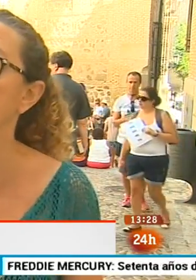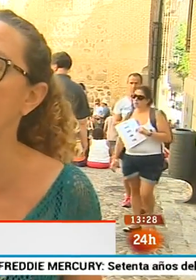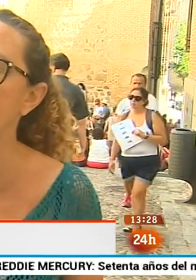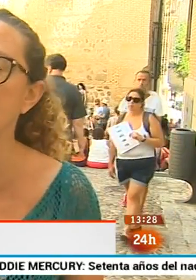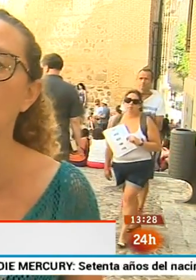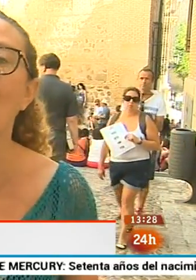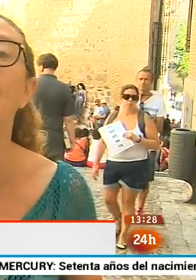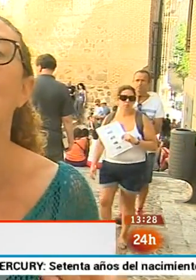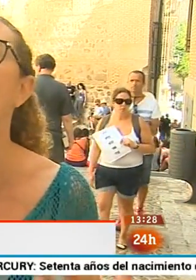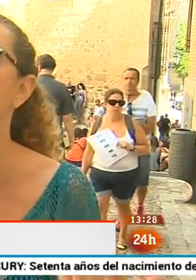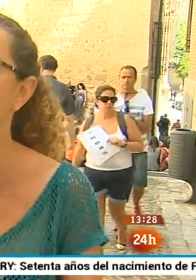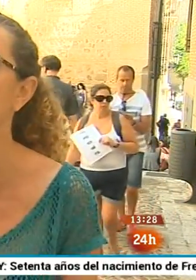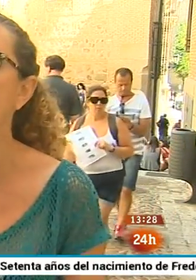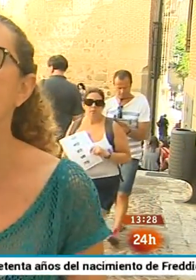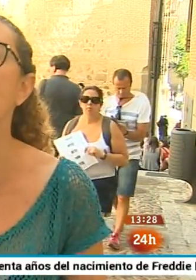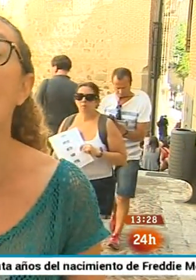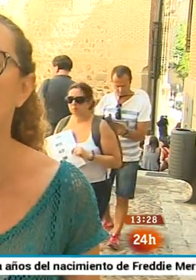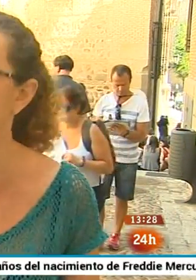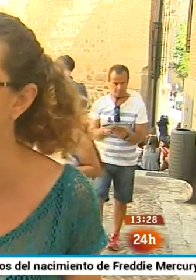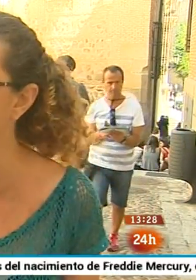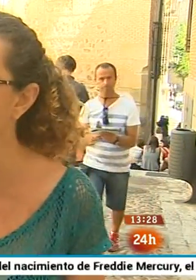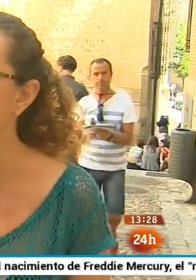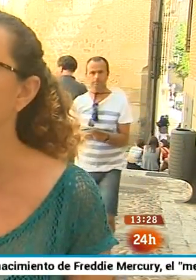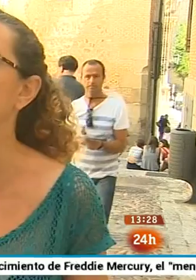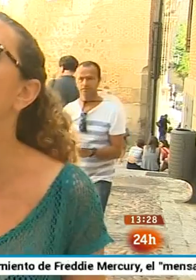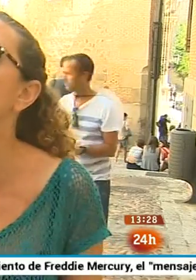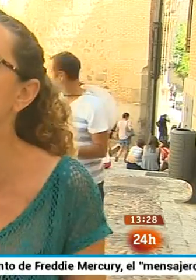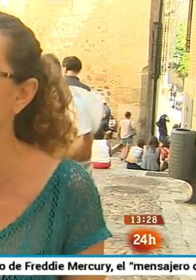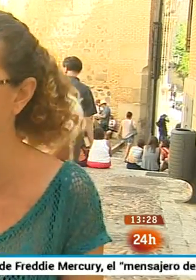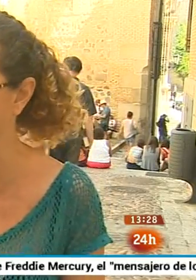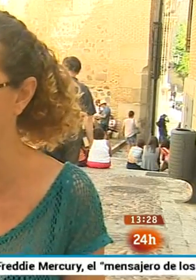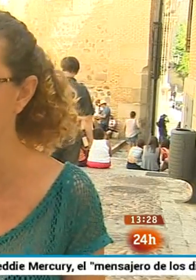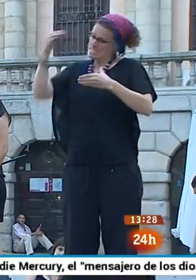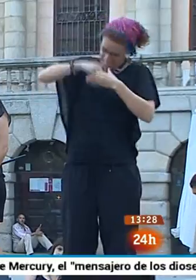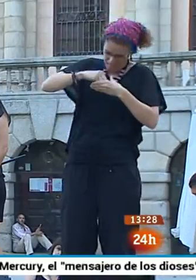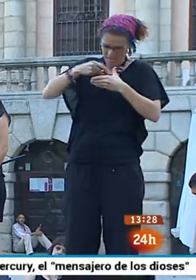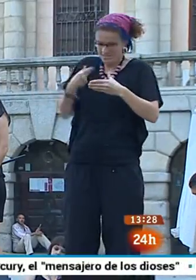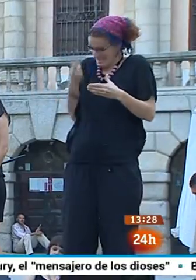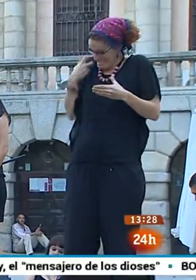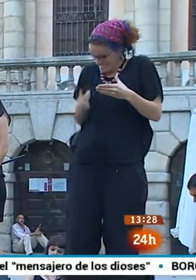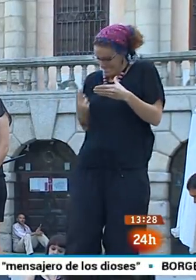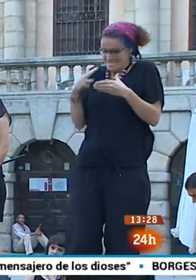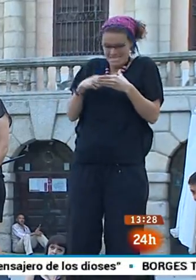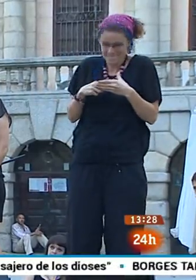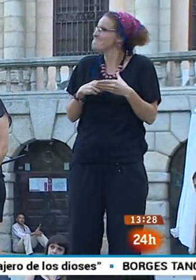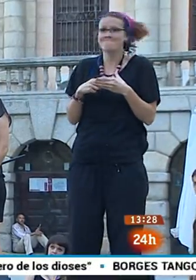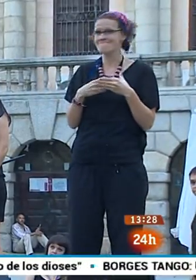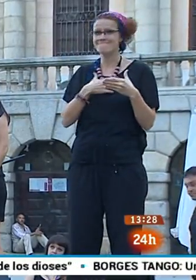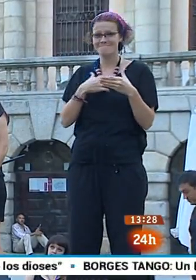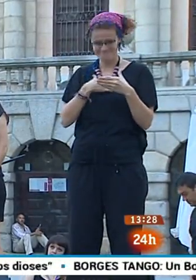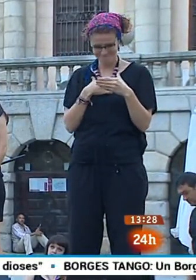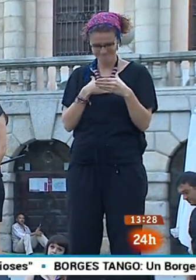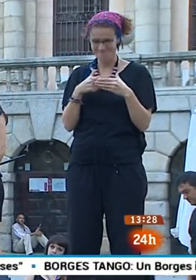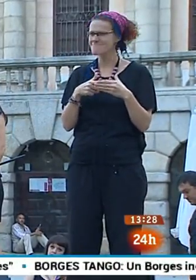los recitales, que toda la palabra dada sea accesible para todas las personas. De esta manera somos uno de los